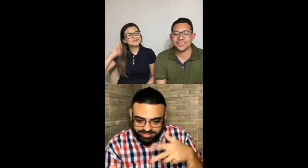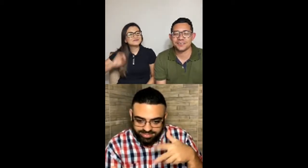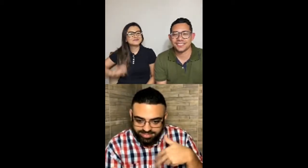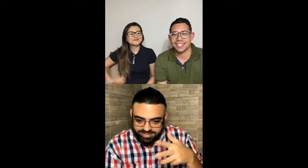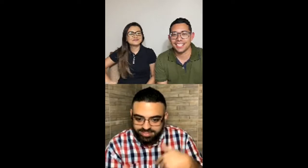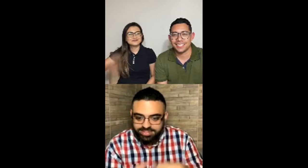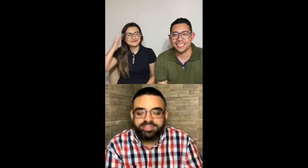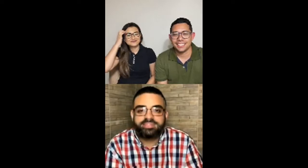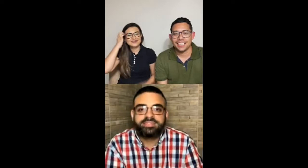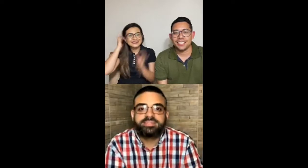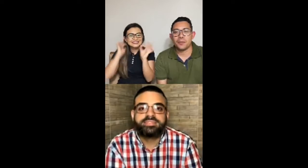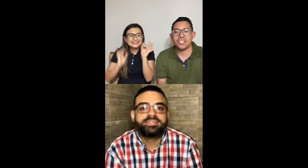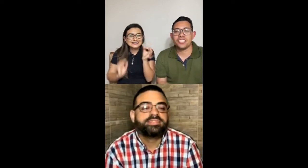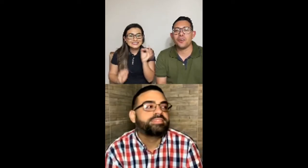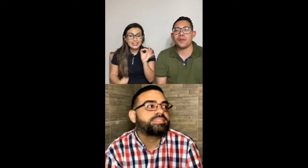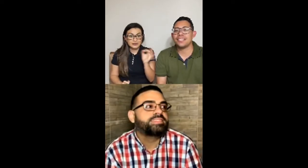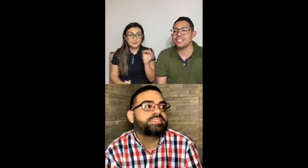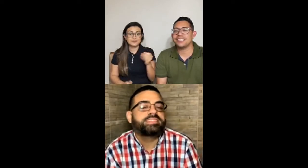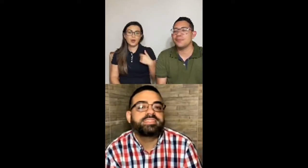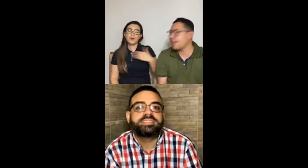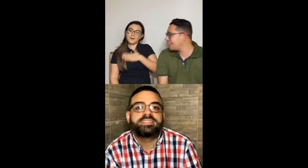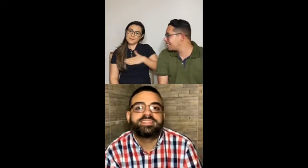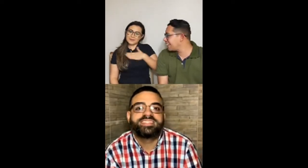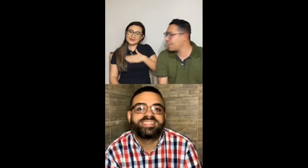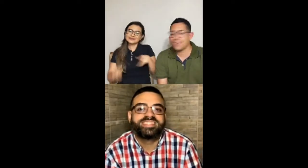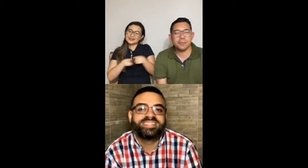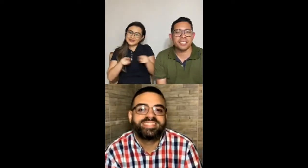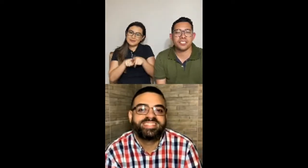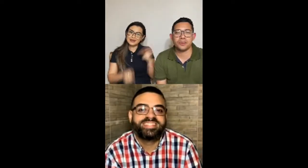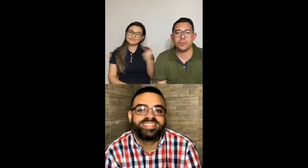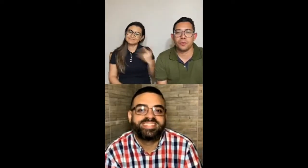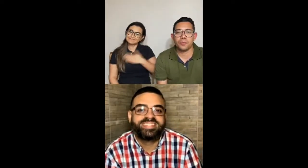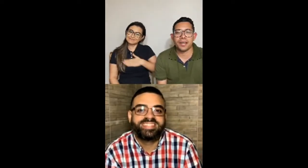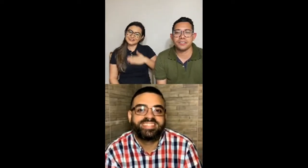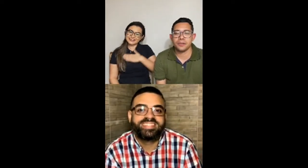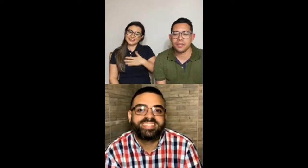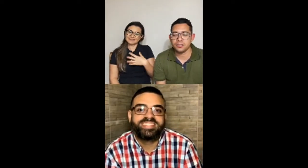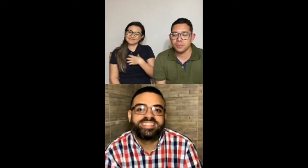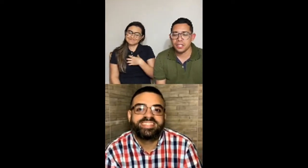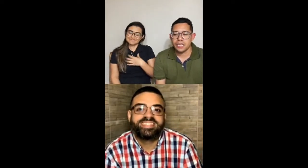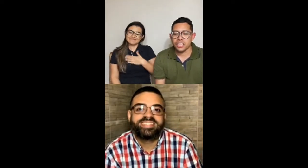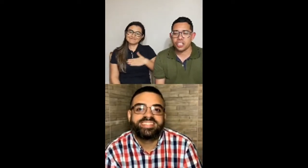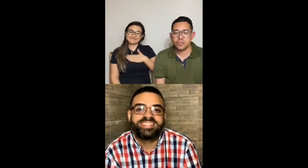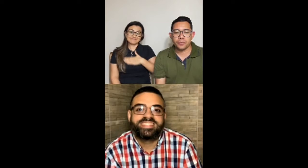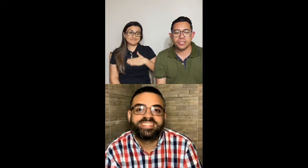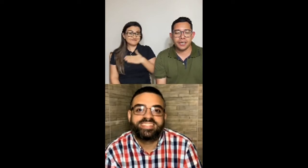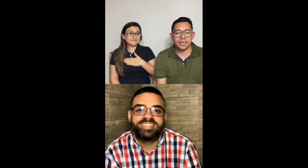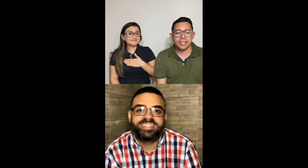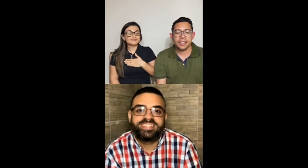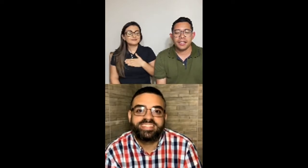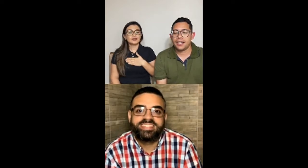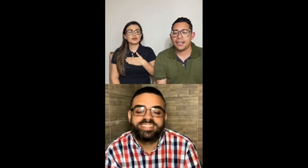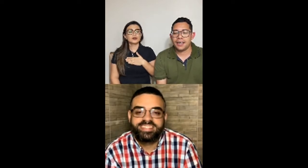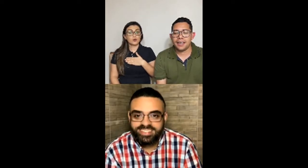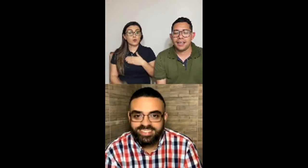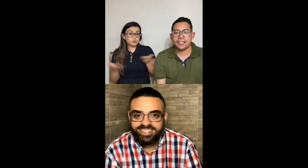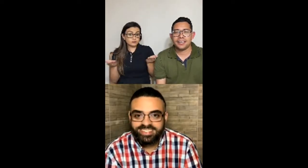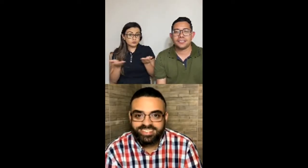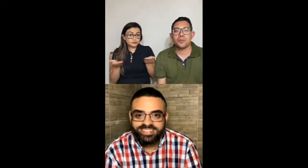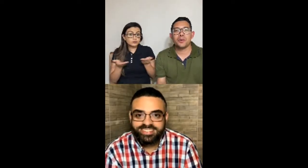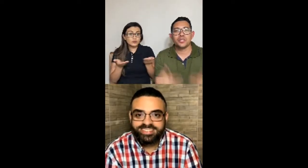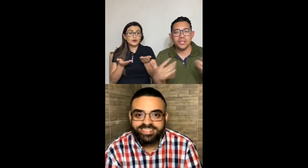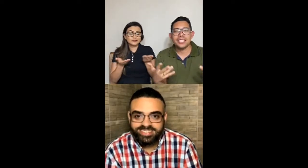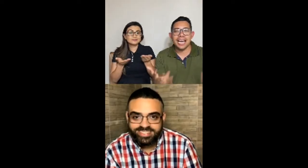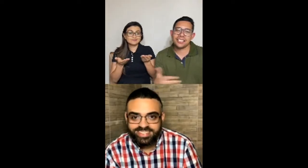Certo. Então, pra gente é um prazer também, né, Kevin? Pra gente é um prazer mesmo a gente poder ter